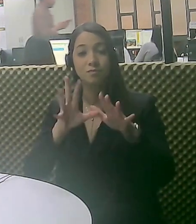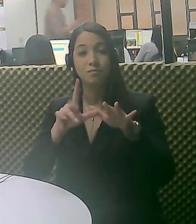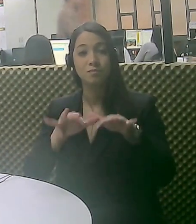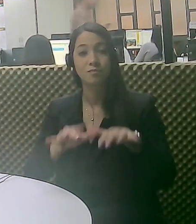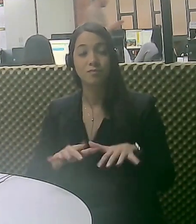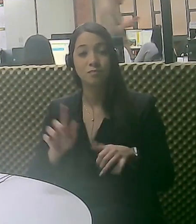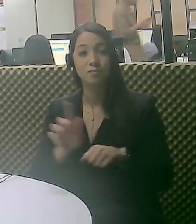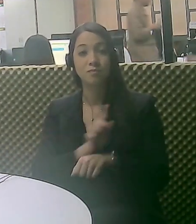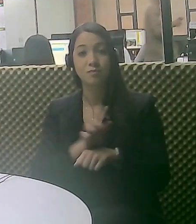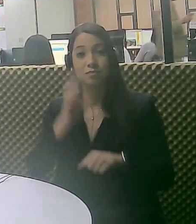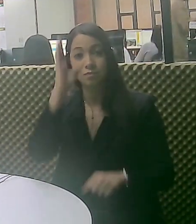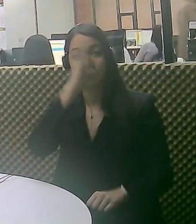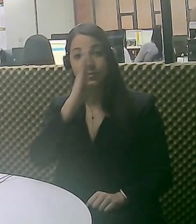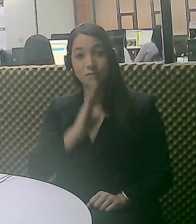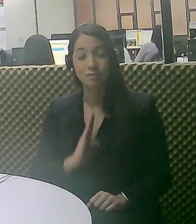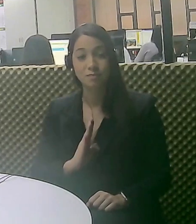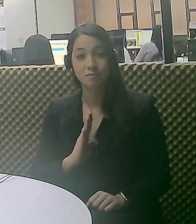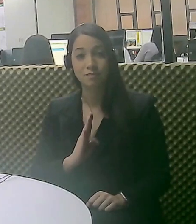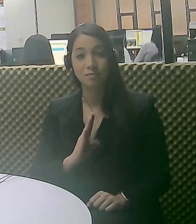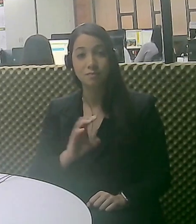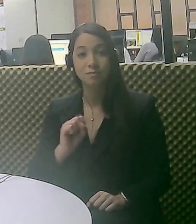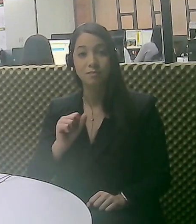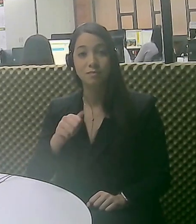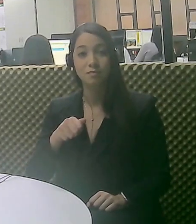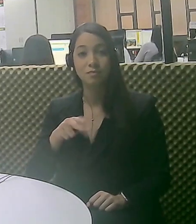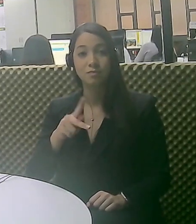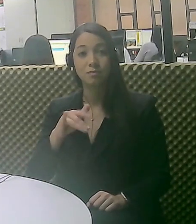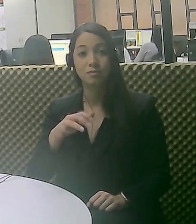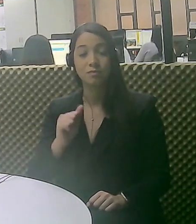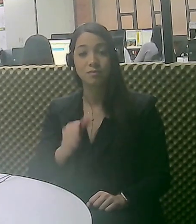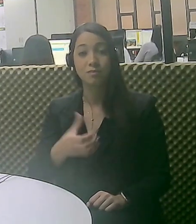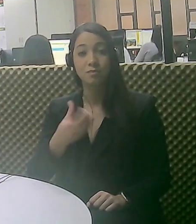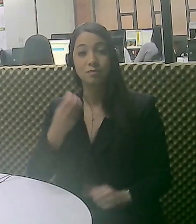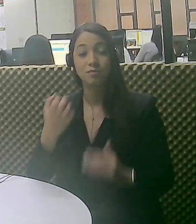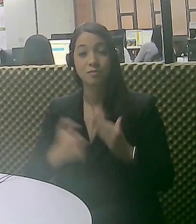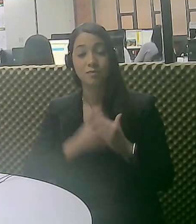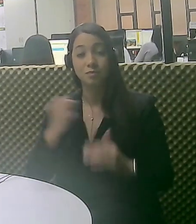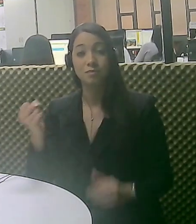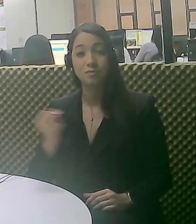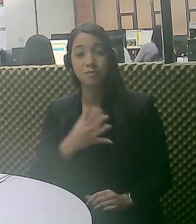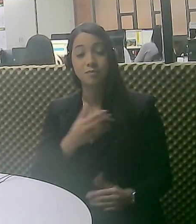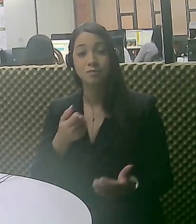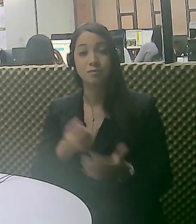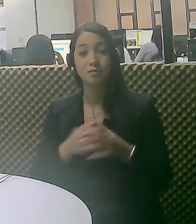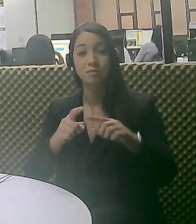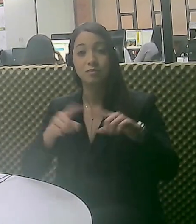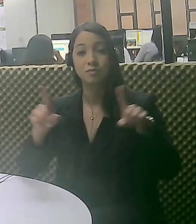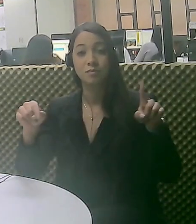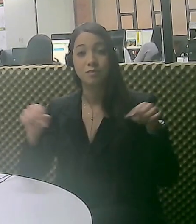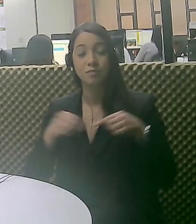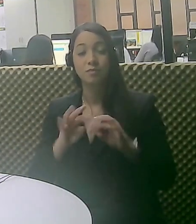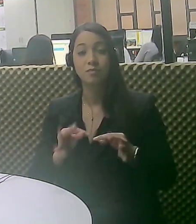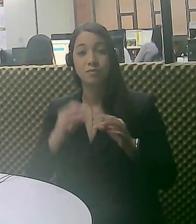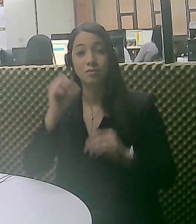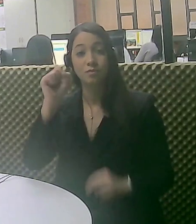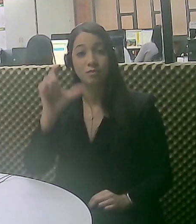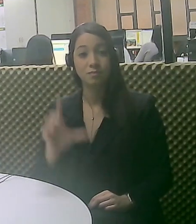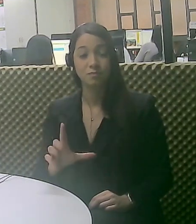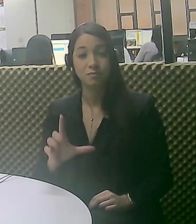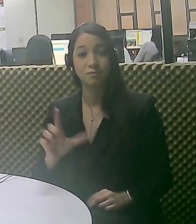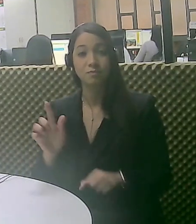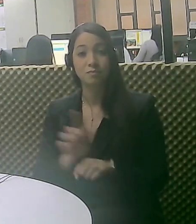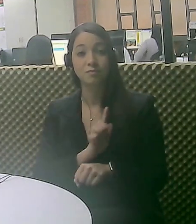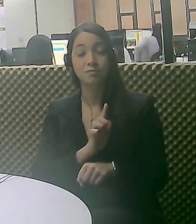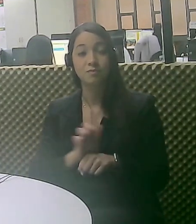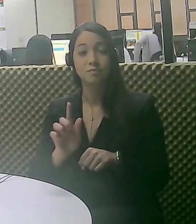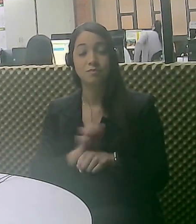de gestão do Brasil. Além da Sankia, outras seis empresas adquiriram lotes no Polo Tecnológico Sul, cuja